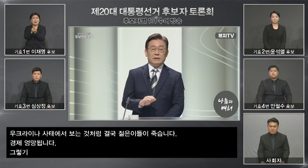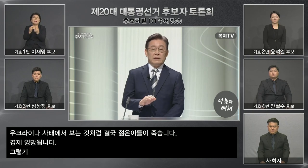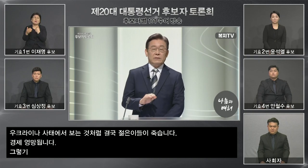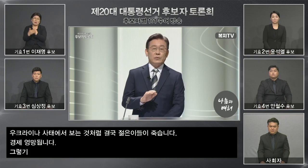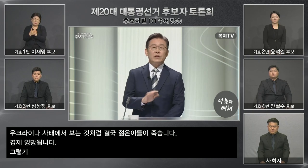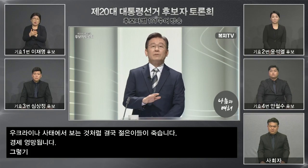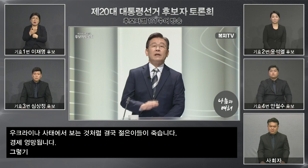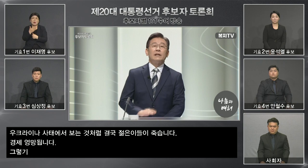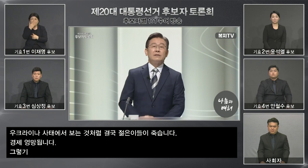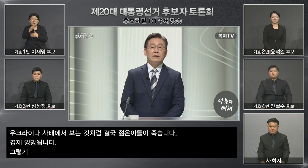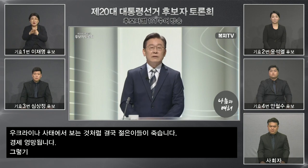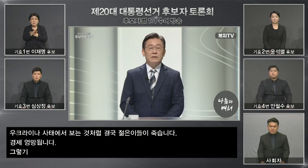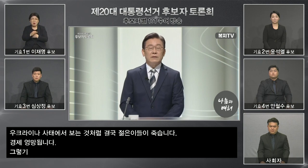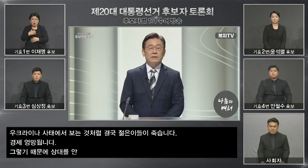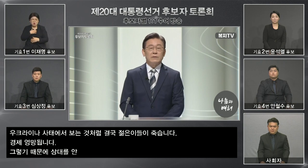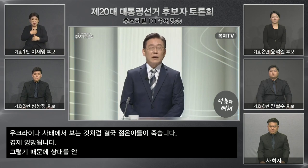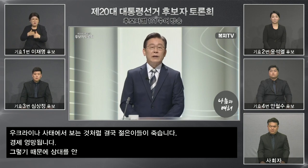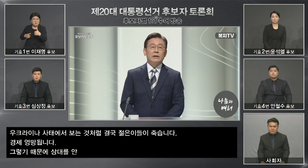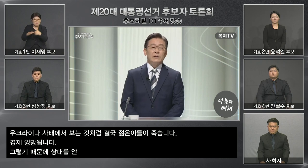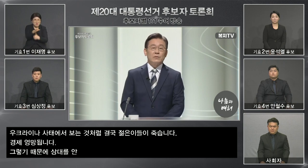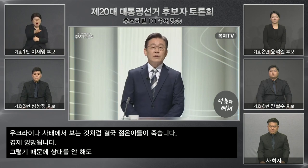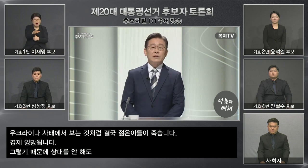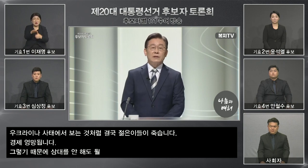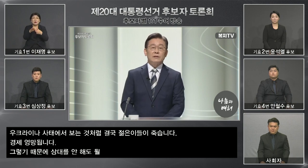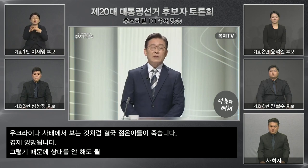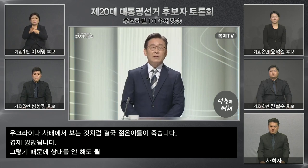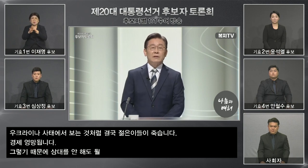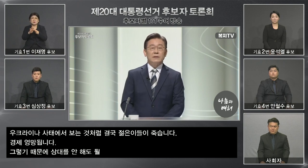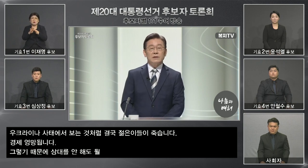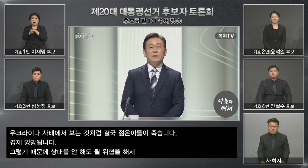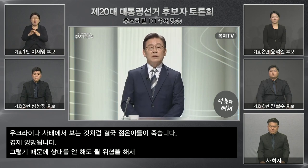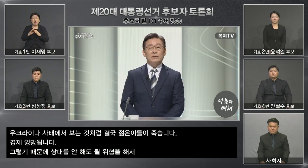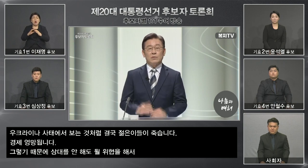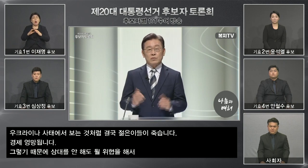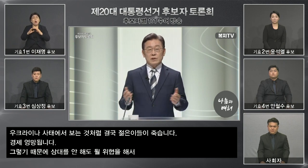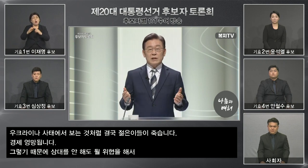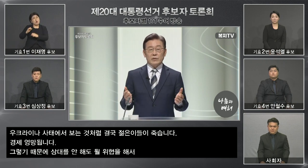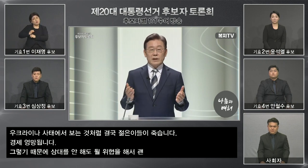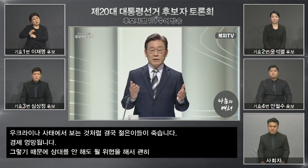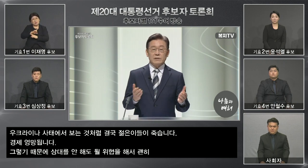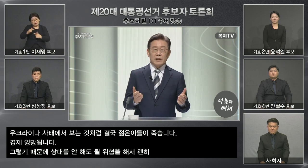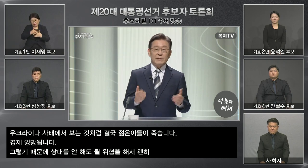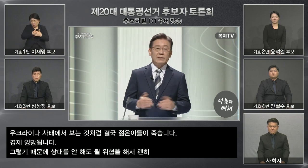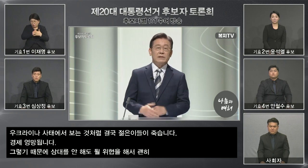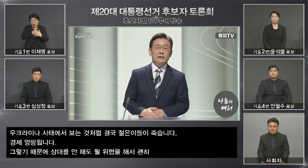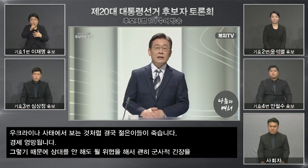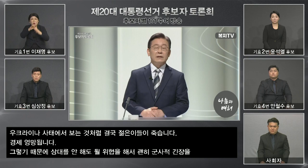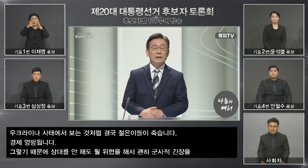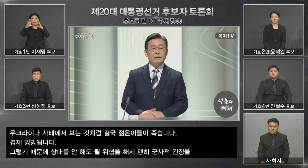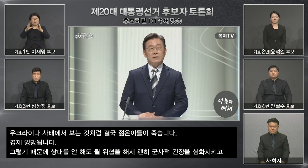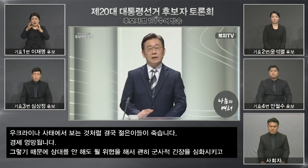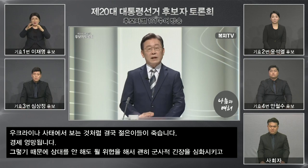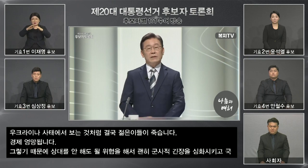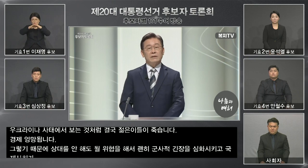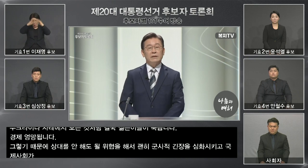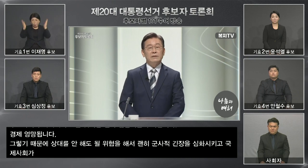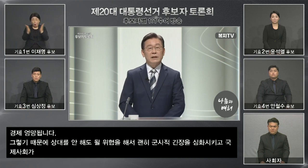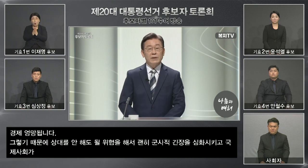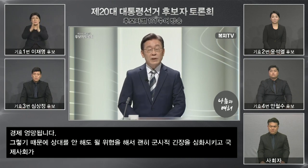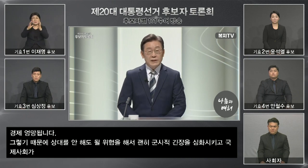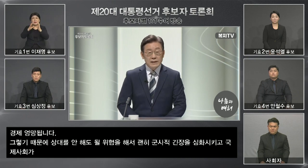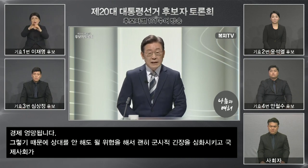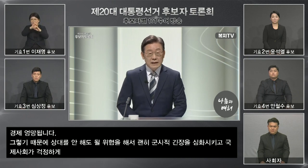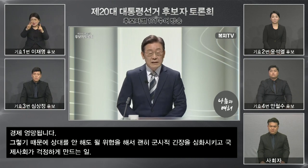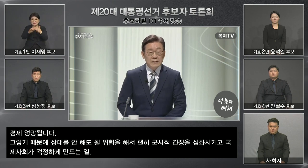될 위협을 해서 괜히 군사적 긴장을 심화시키고 국제사회가 걱정하게 만드는 일, 선제타격